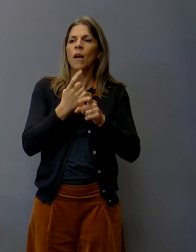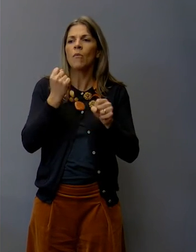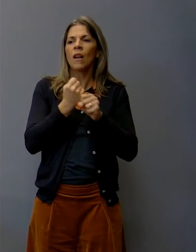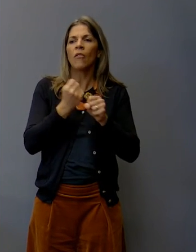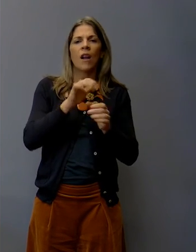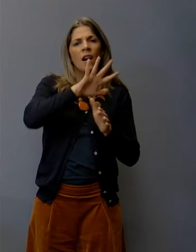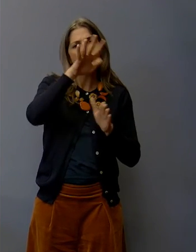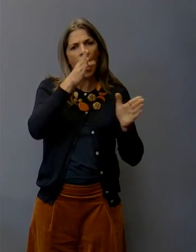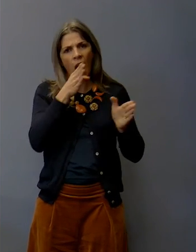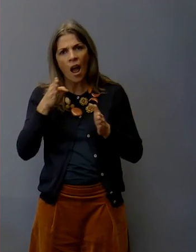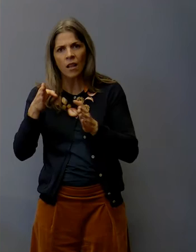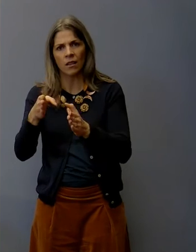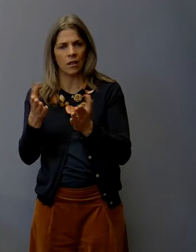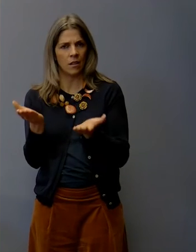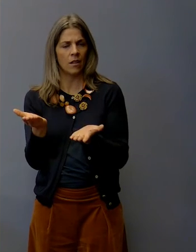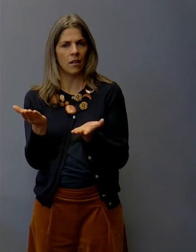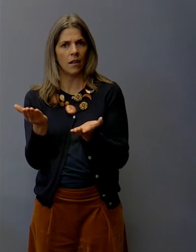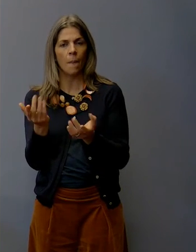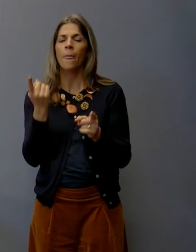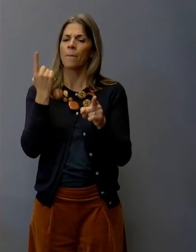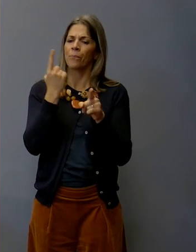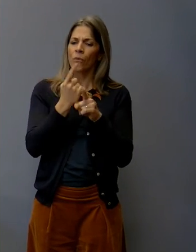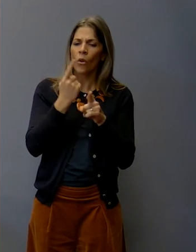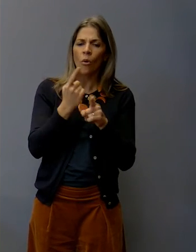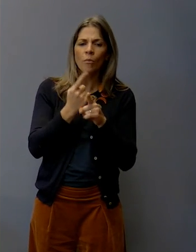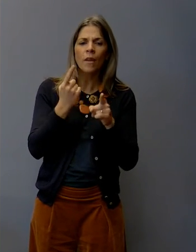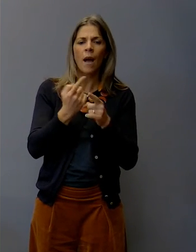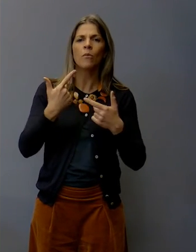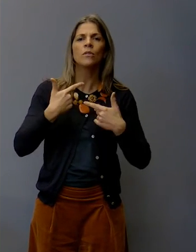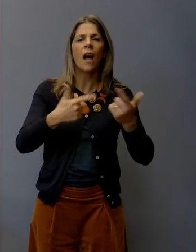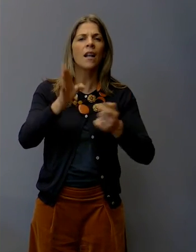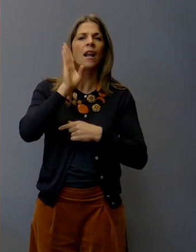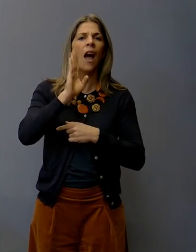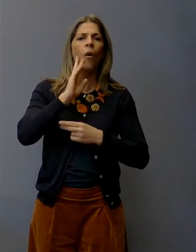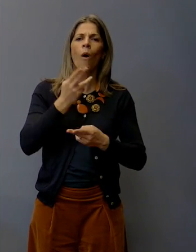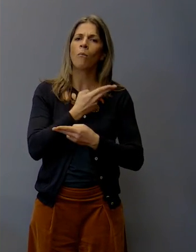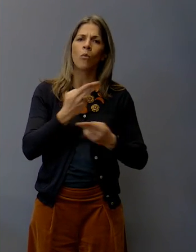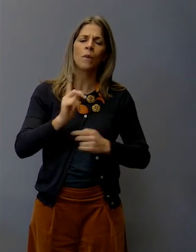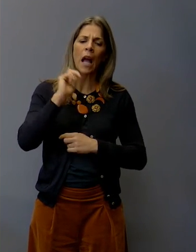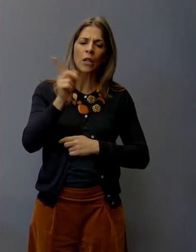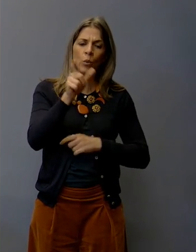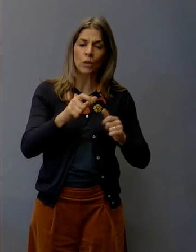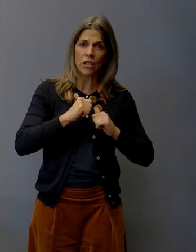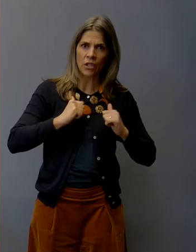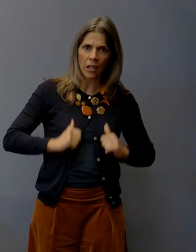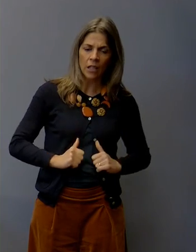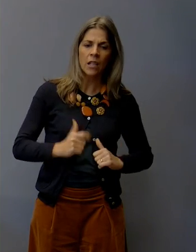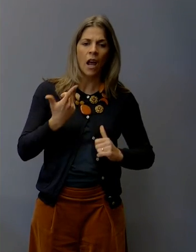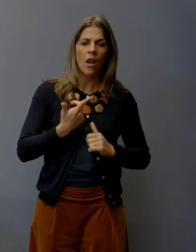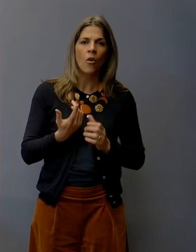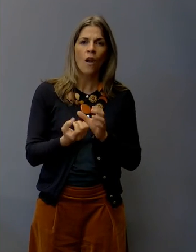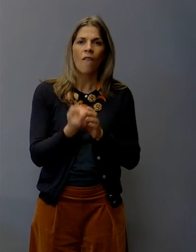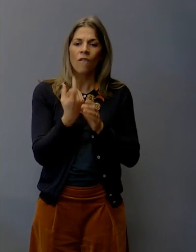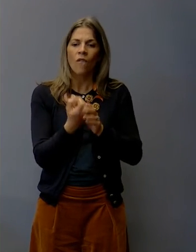che bisogna garantire l'acqua pubblica tutti i cittadini tutte le fonti d'acqua che domani